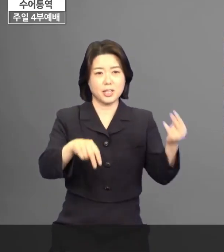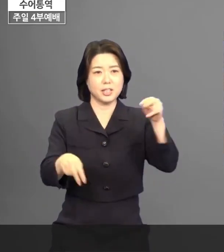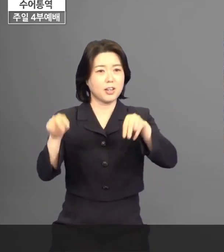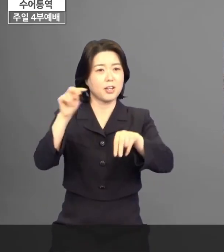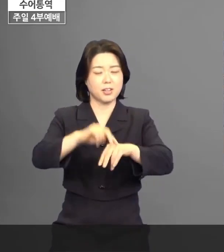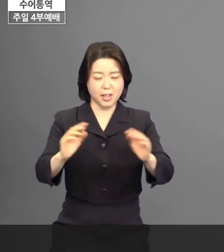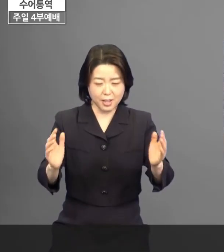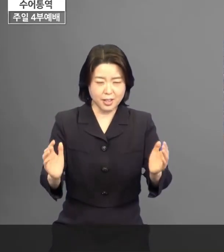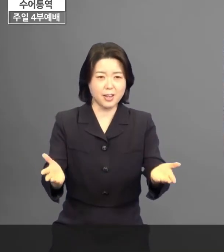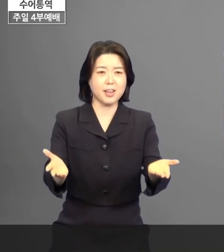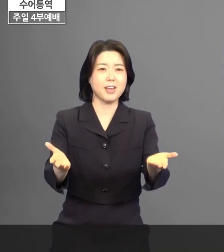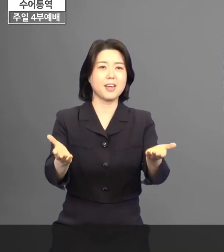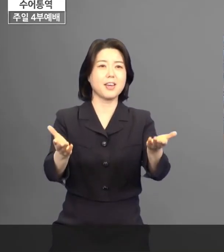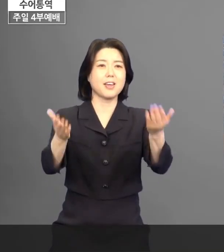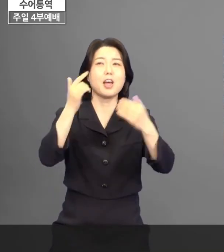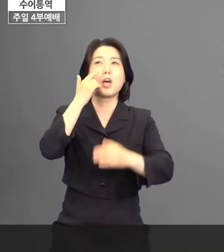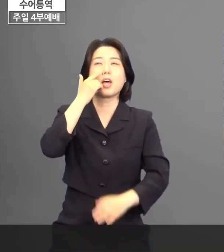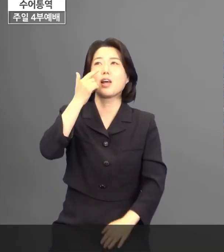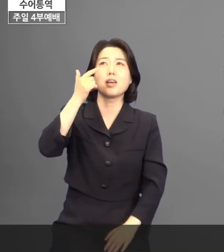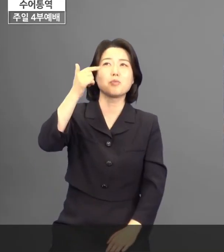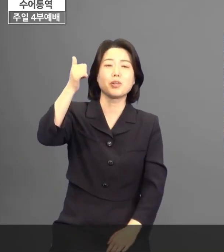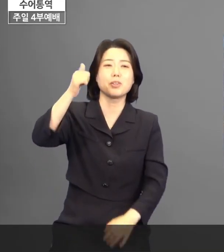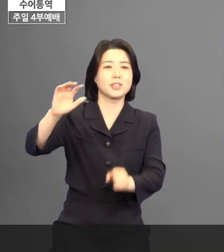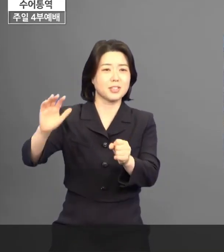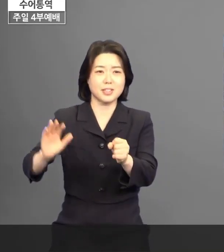일어나라, 일어나라.